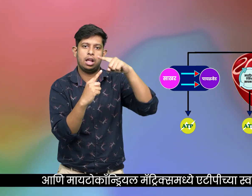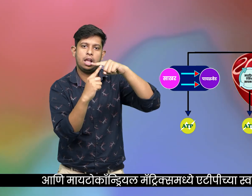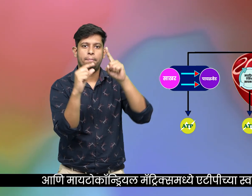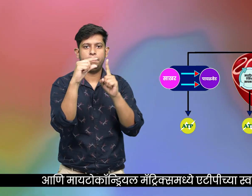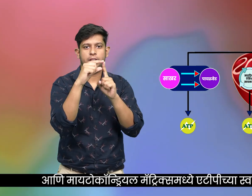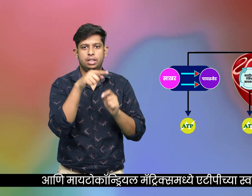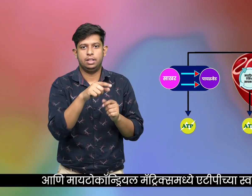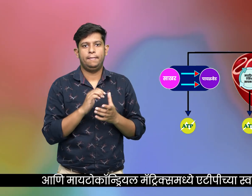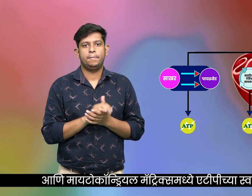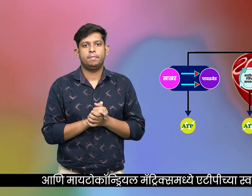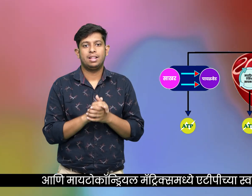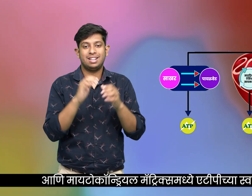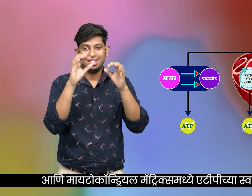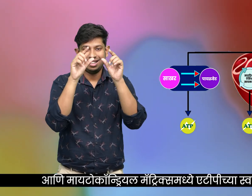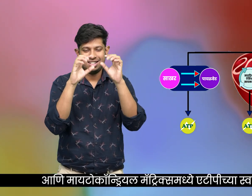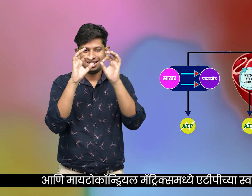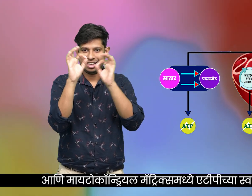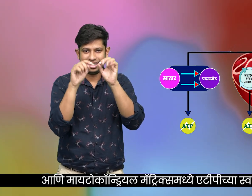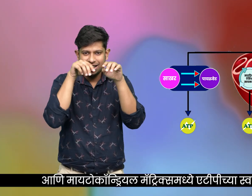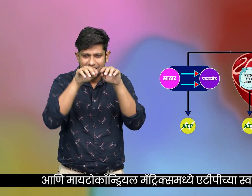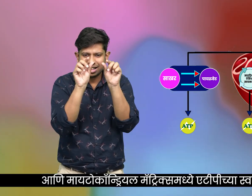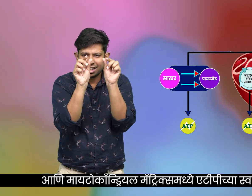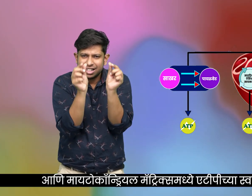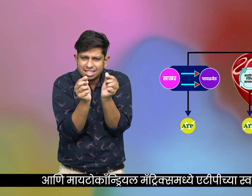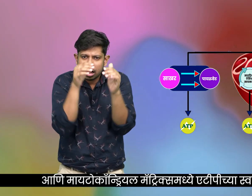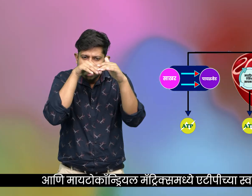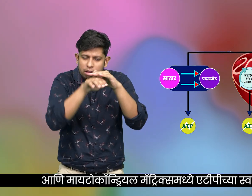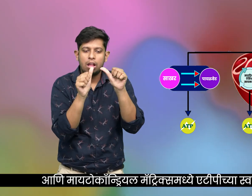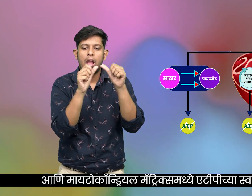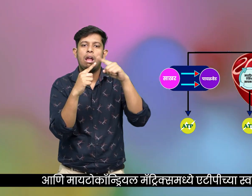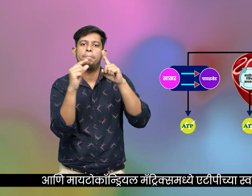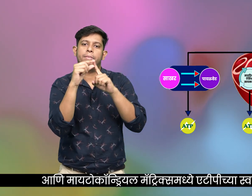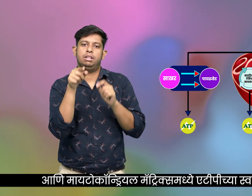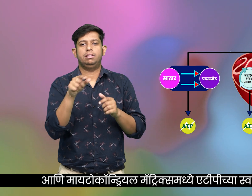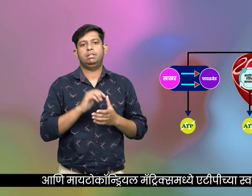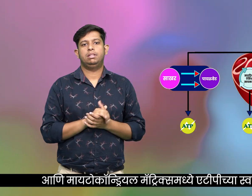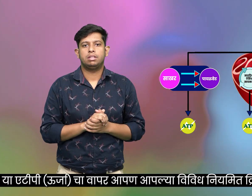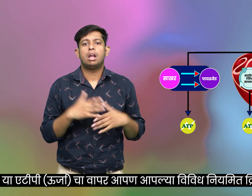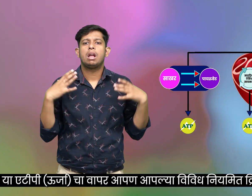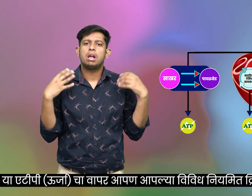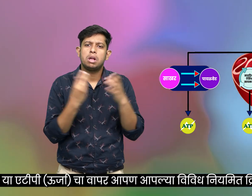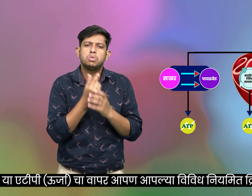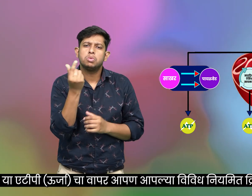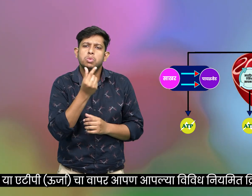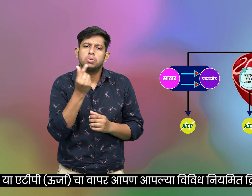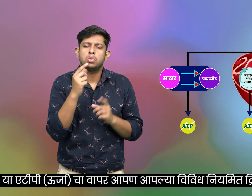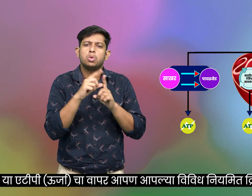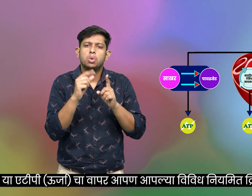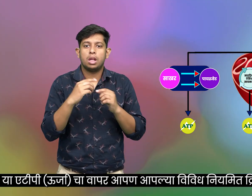मायटोकॉन्ड्रियल मायट्रॉक्स एटीपीच्या स्वरूपात साठवते. या एटीपी